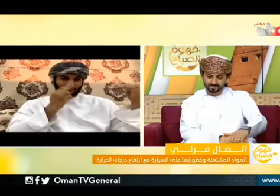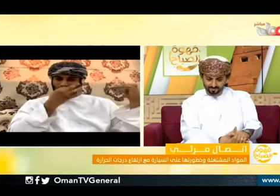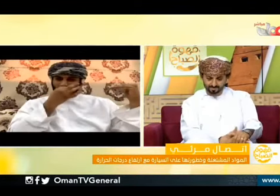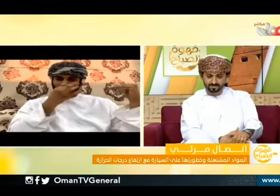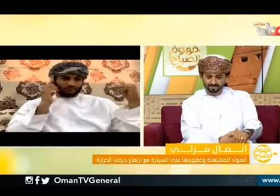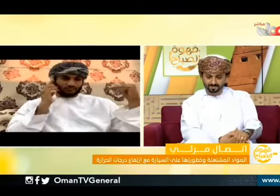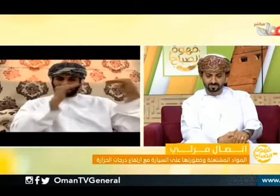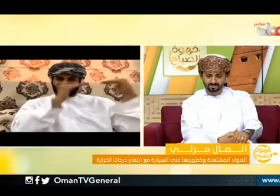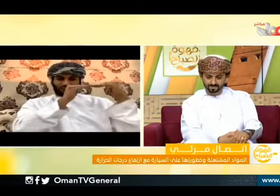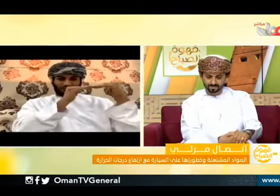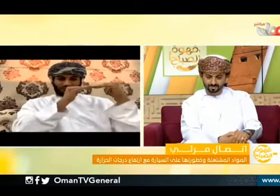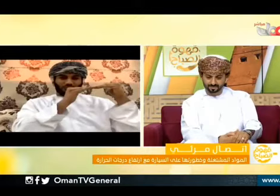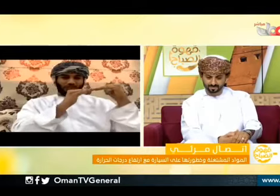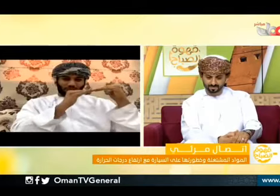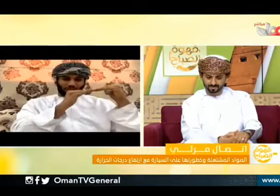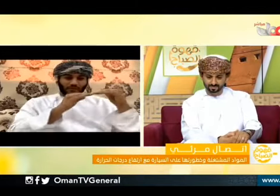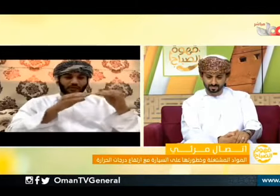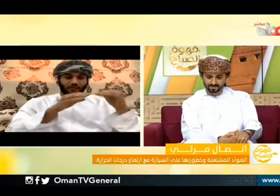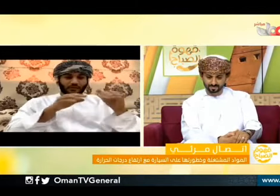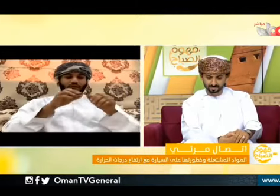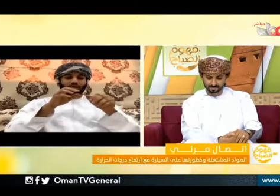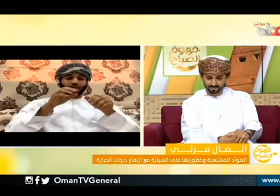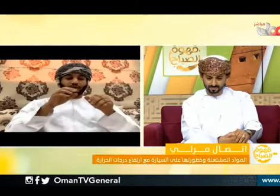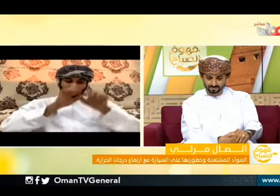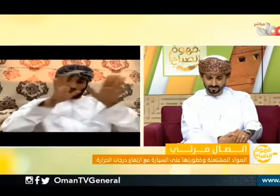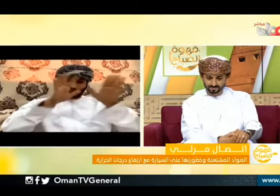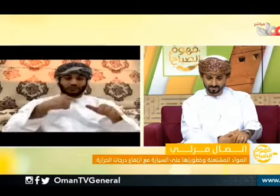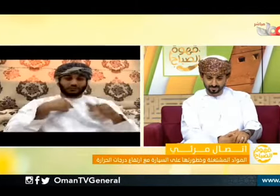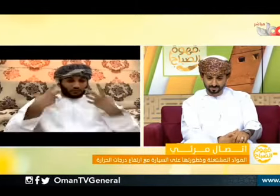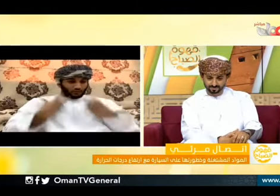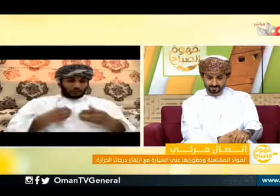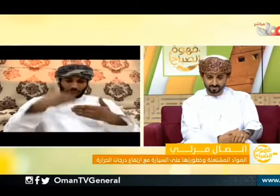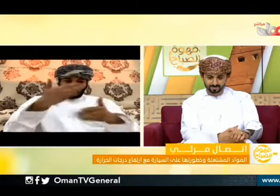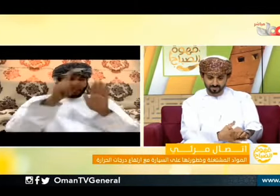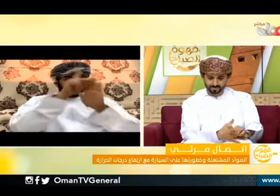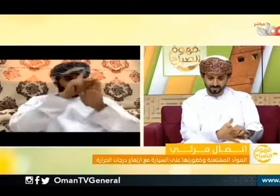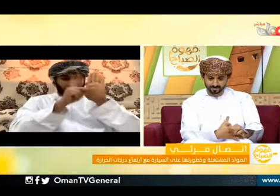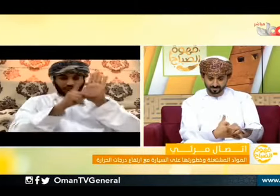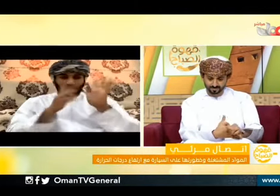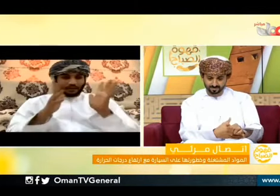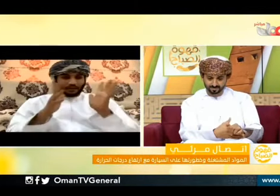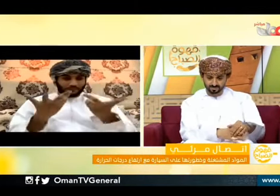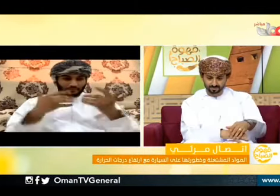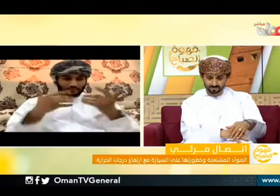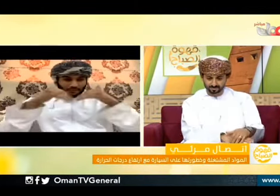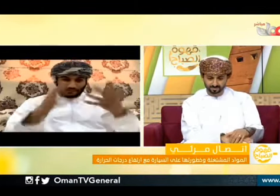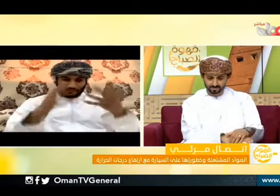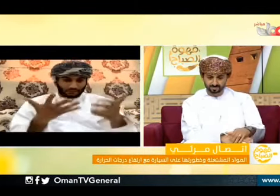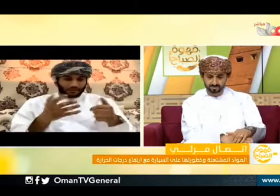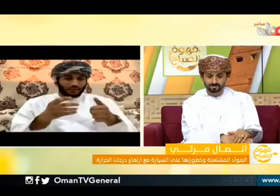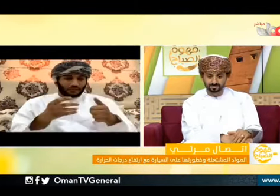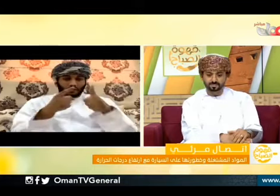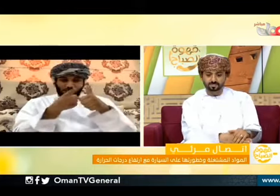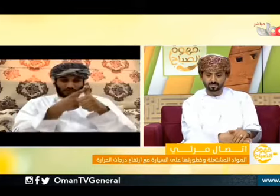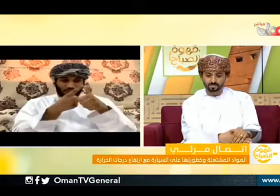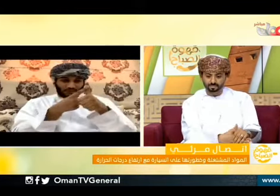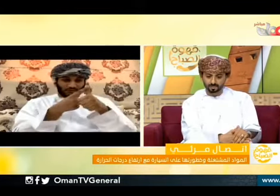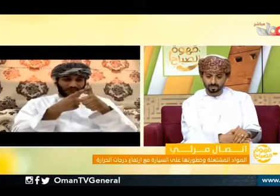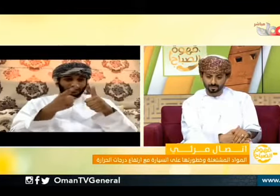أنهم ينتبهوا فيها، لابد أنهم يفحصوا المركبة قبل أن لا يذهب إلى